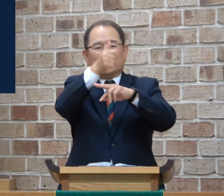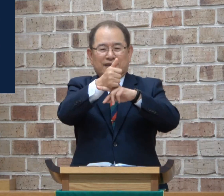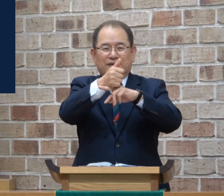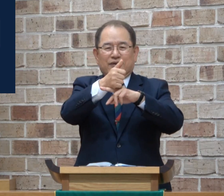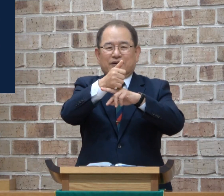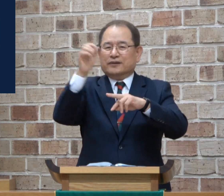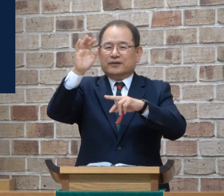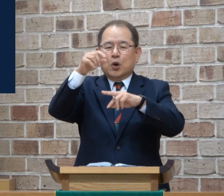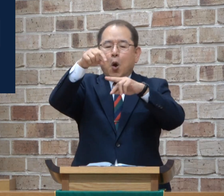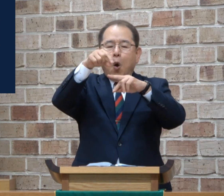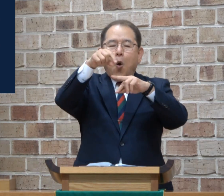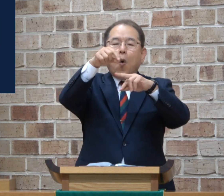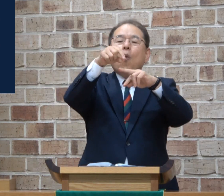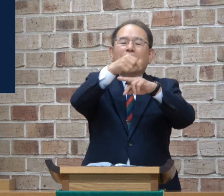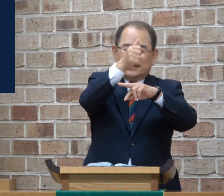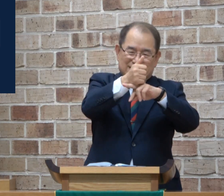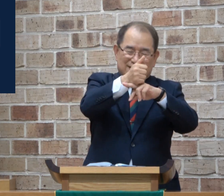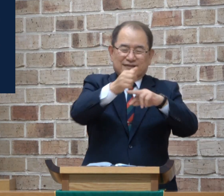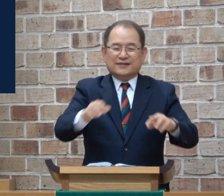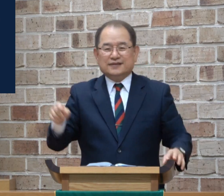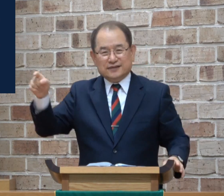왕이 편작을 불렀습니다.